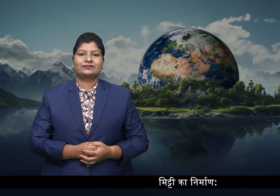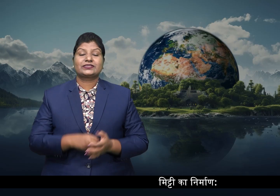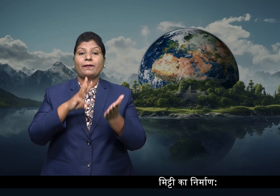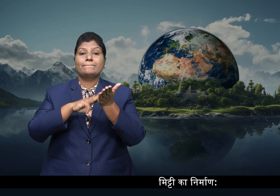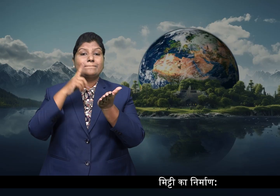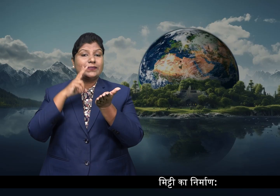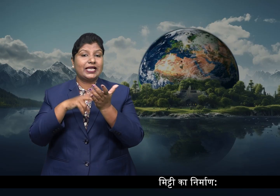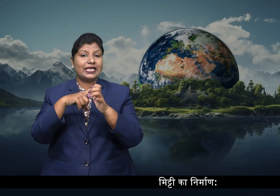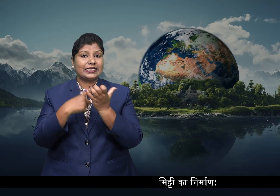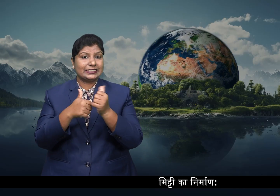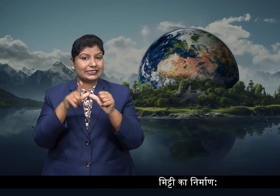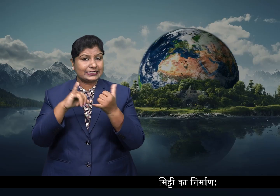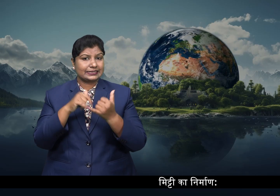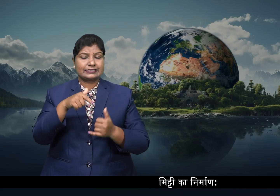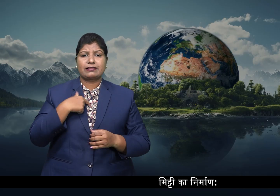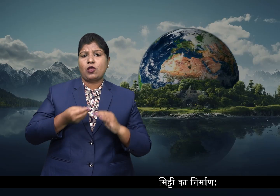मिट्टी का निर्माण।